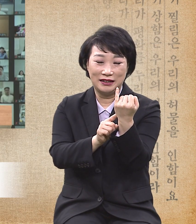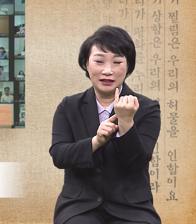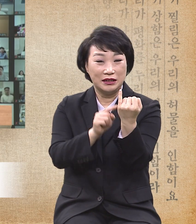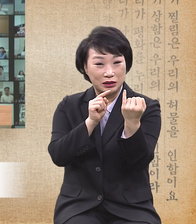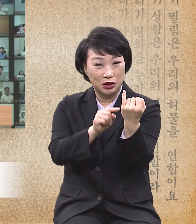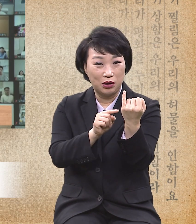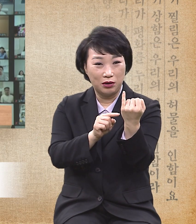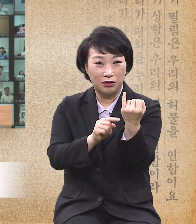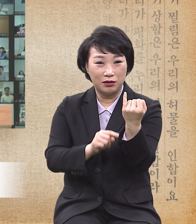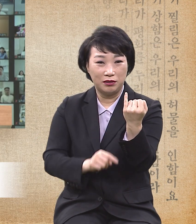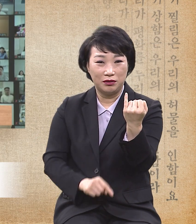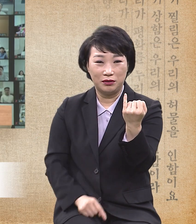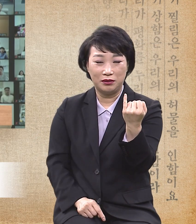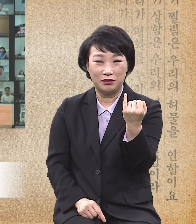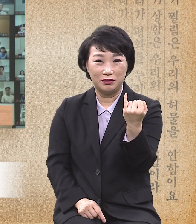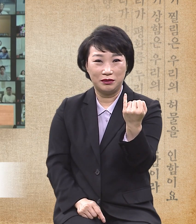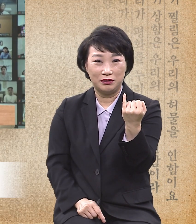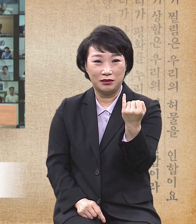너더러